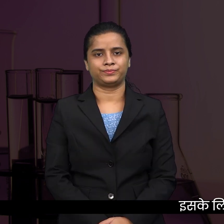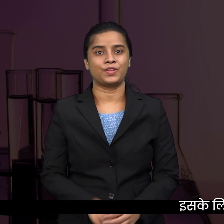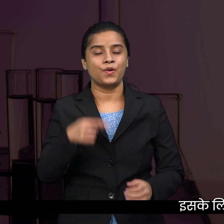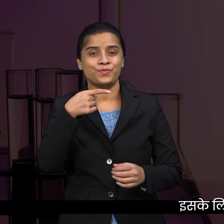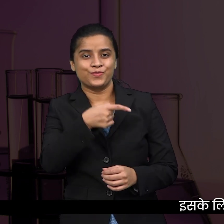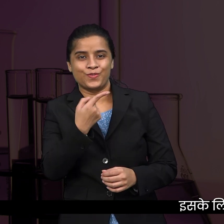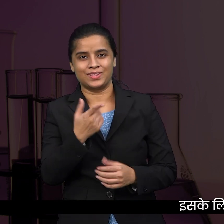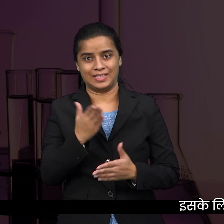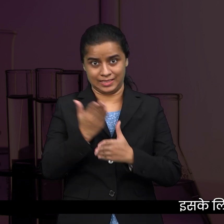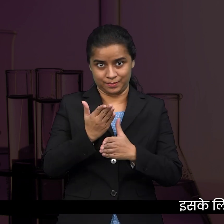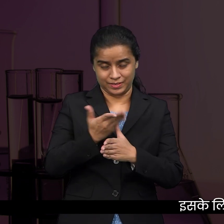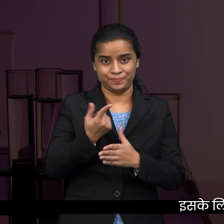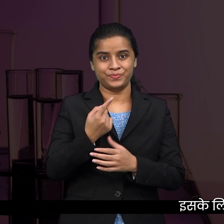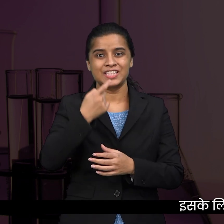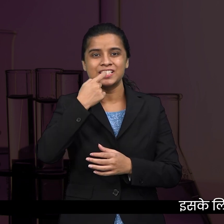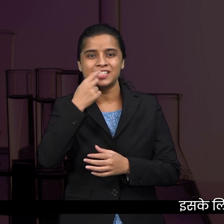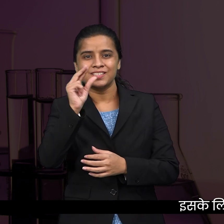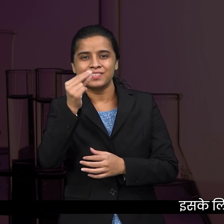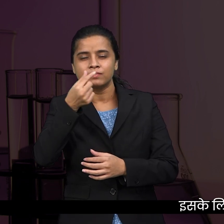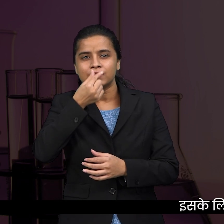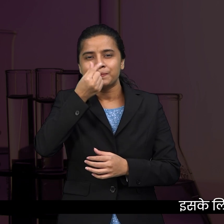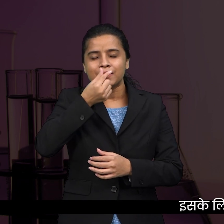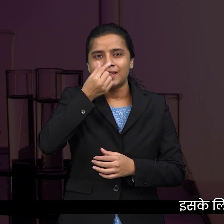लिए फिनोफ्थलीन,